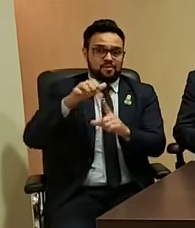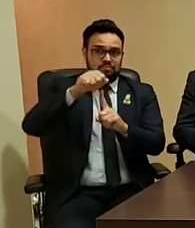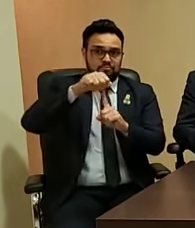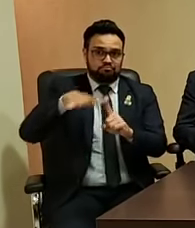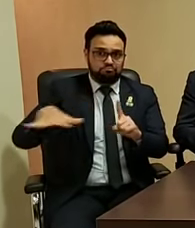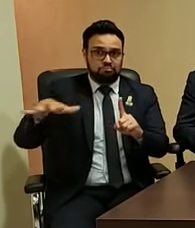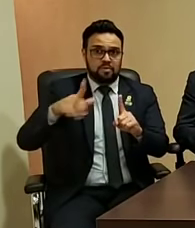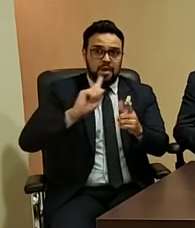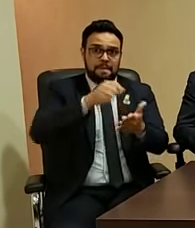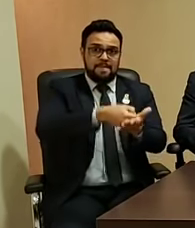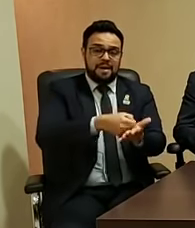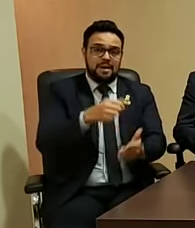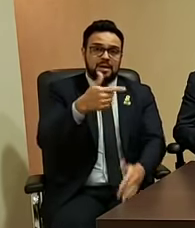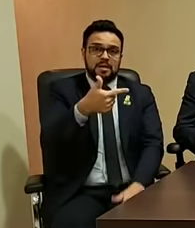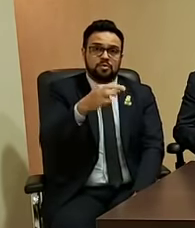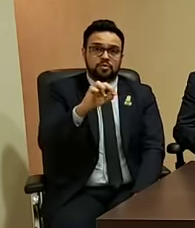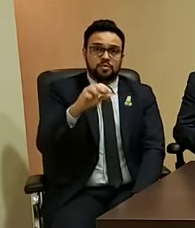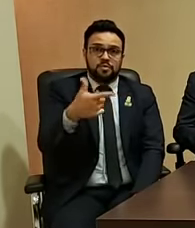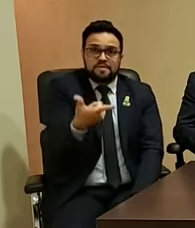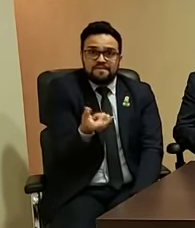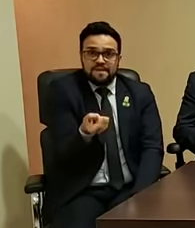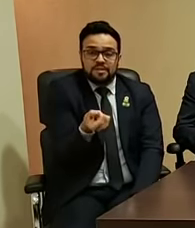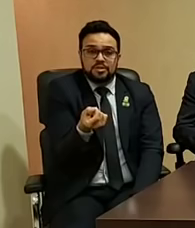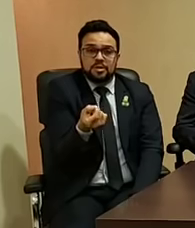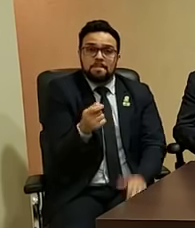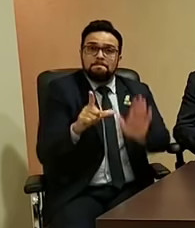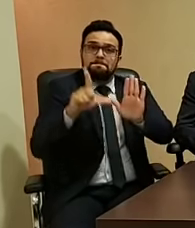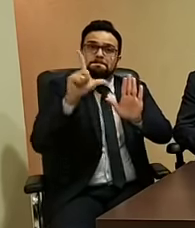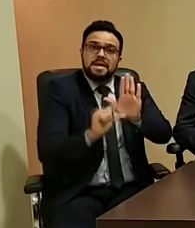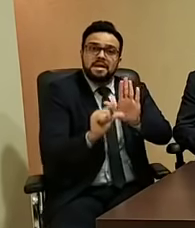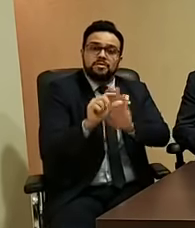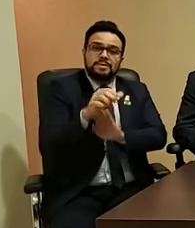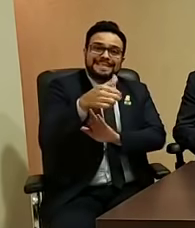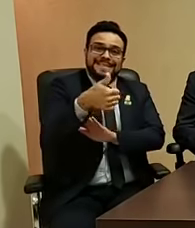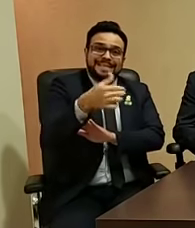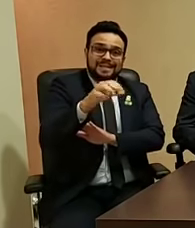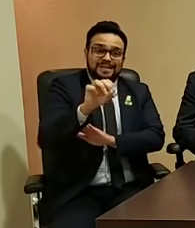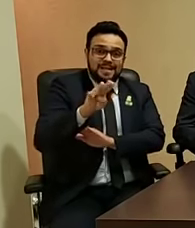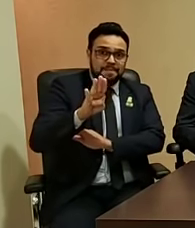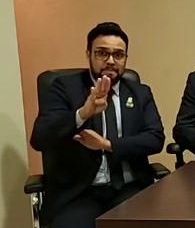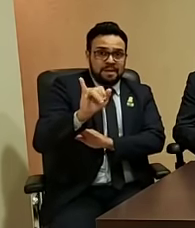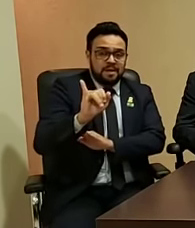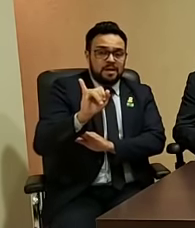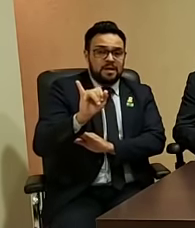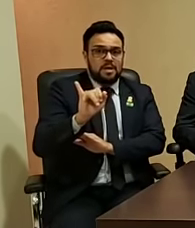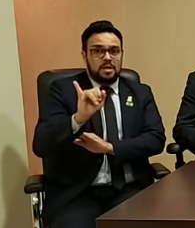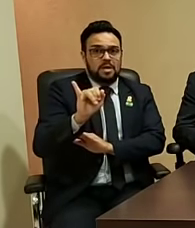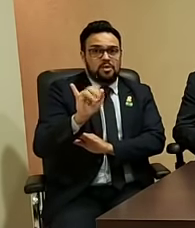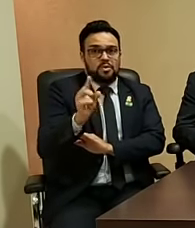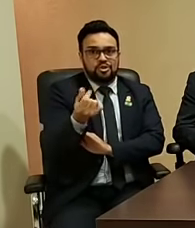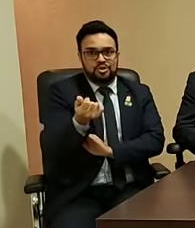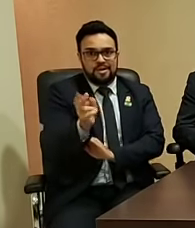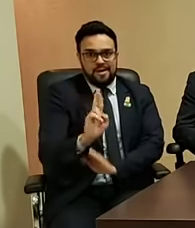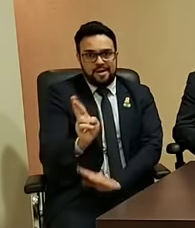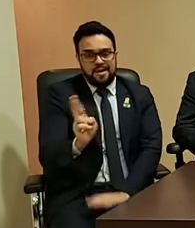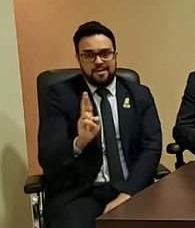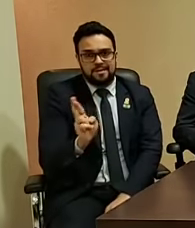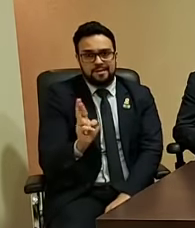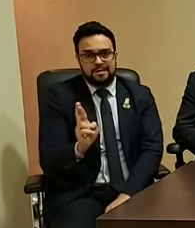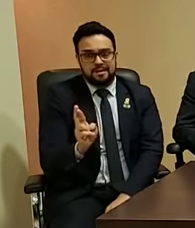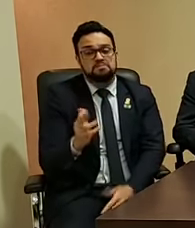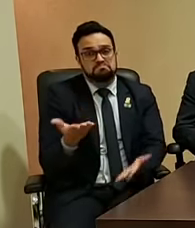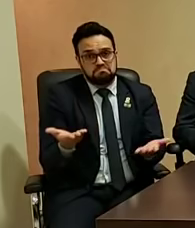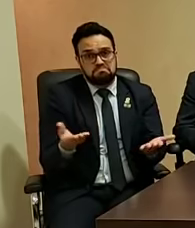pagar no ano 2020 menos 110 bilhões de reais. Então, eu acho uma